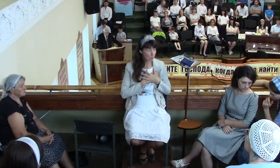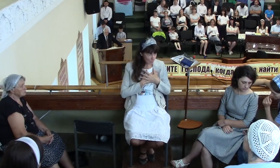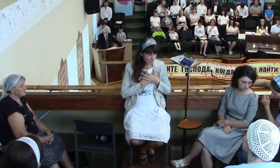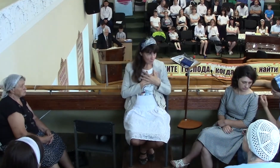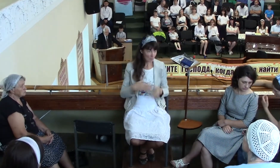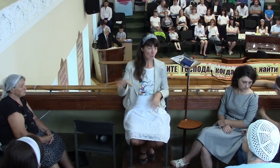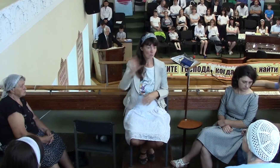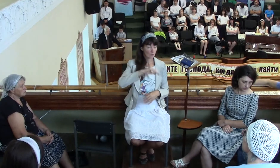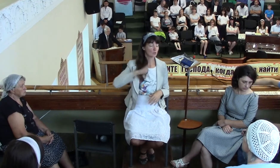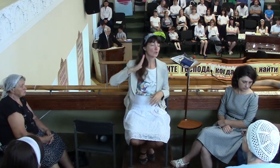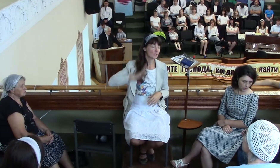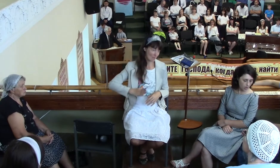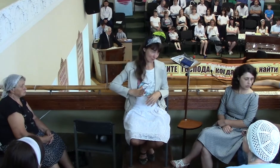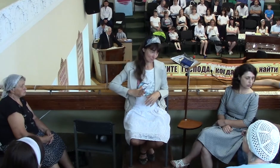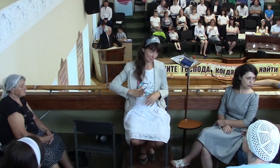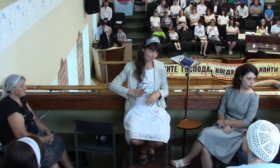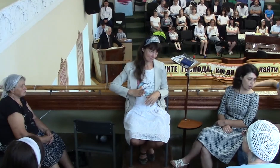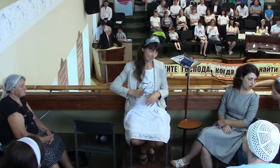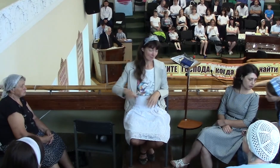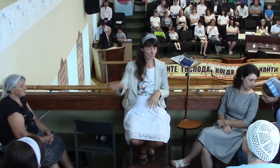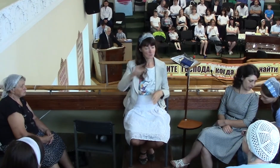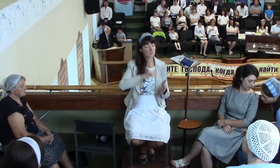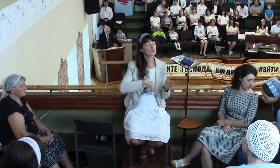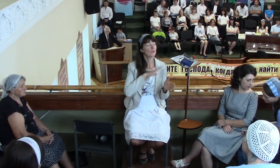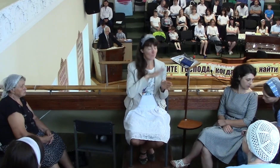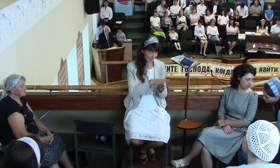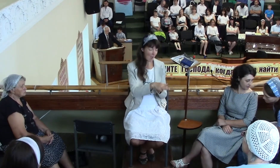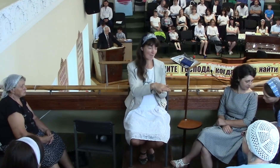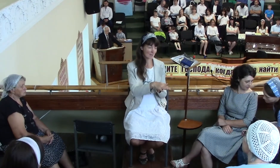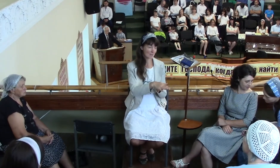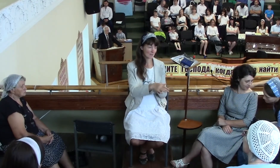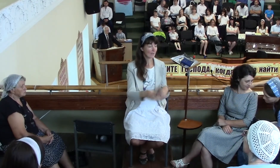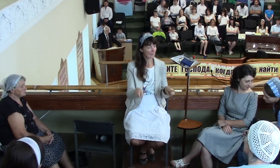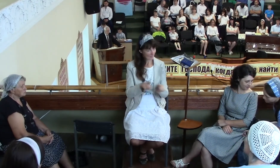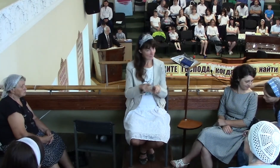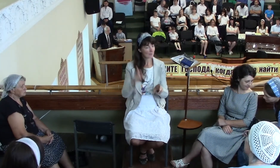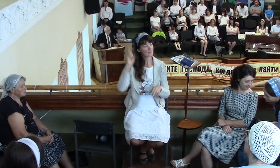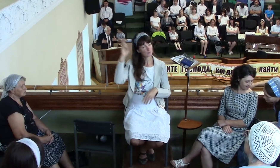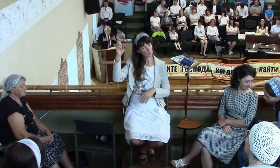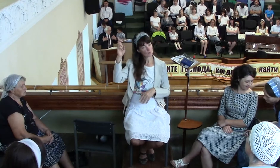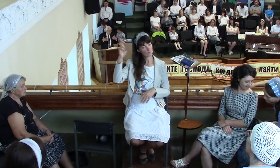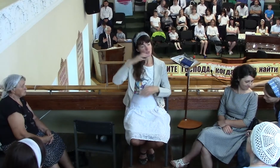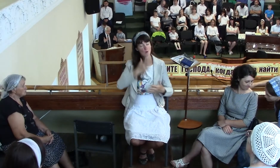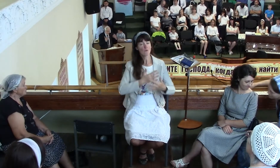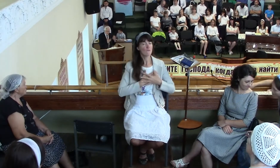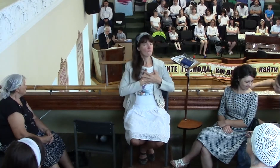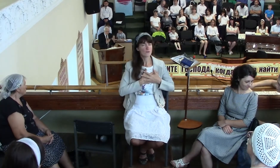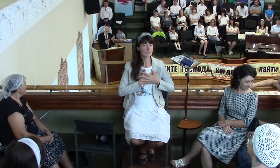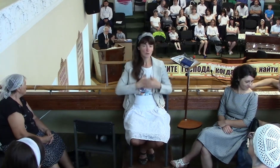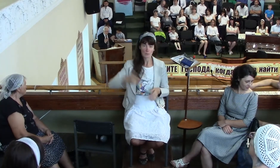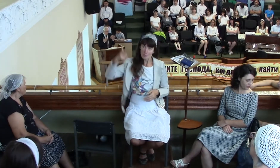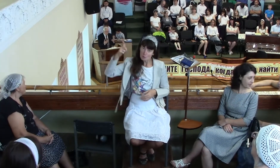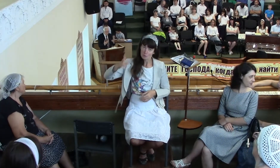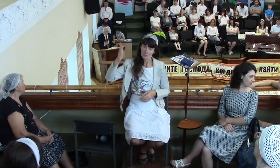веришь, абсолютно доверяешь, если любишь. Так и с Богом. Возлюби Господа Бога всем